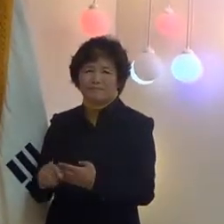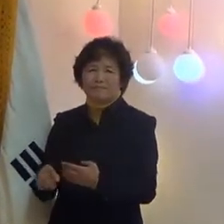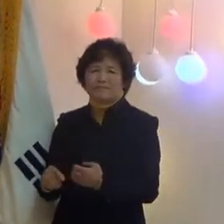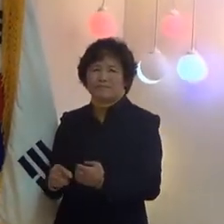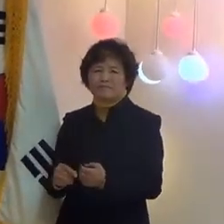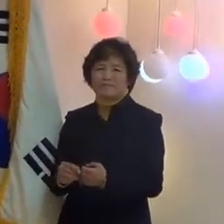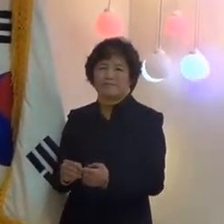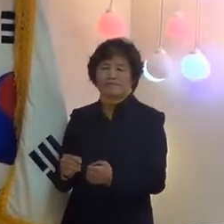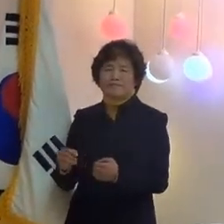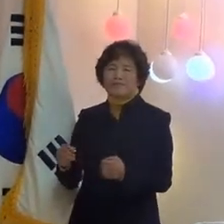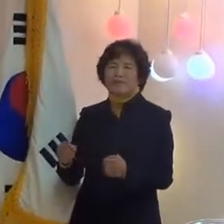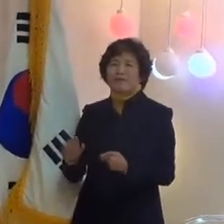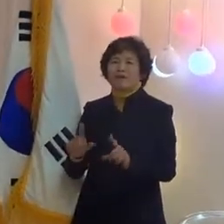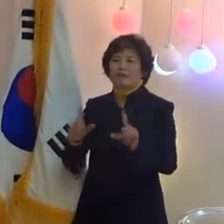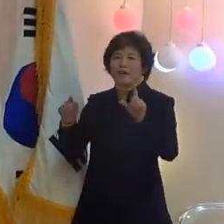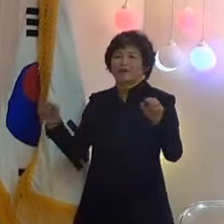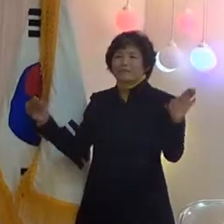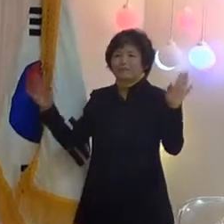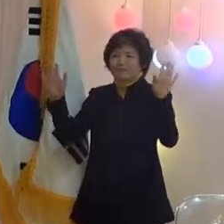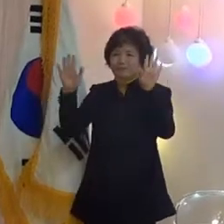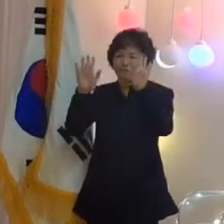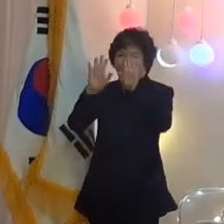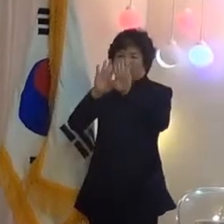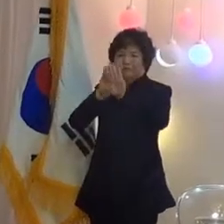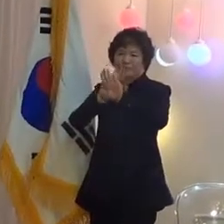이윽고 날이 어두워지고